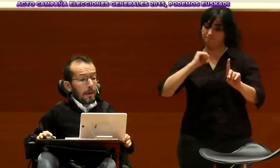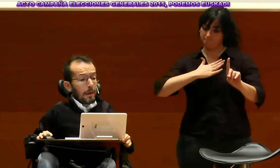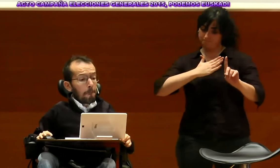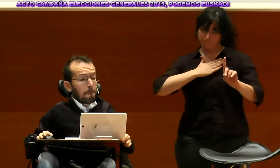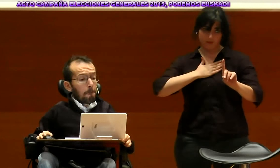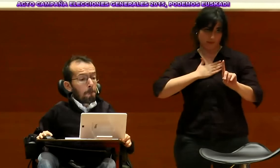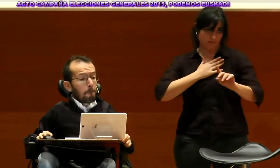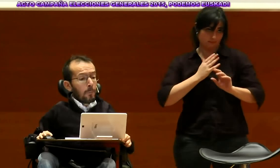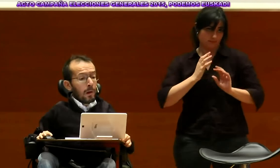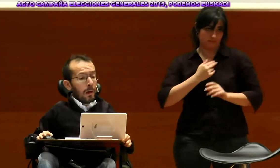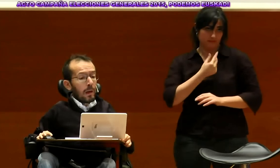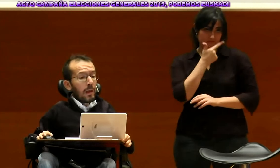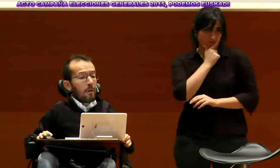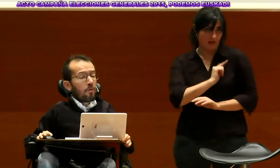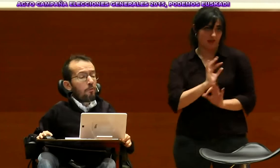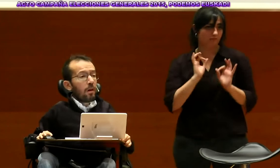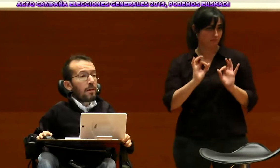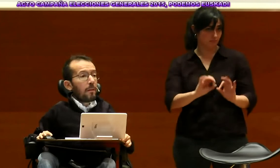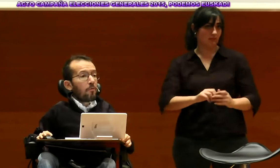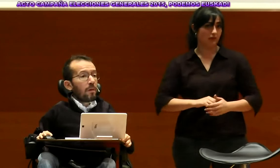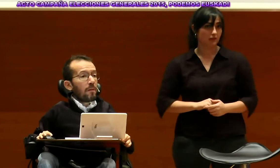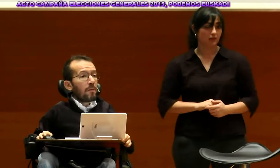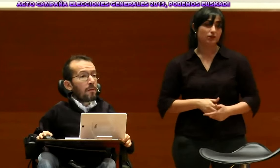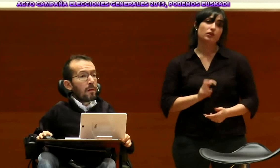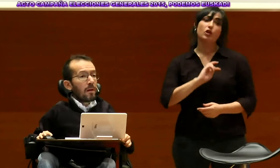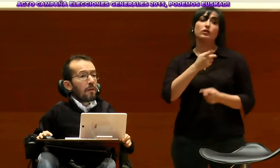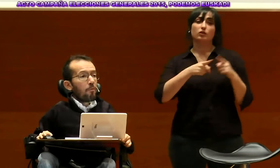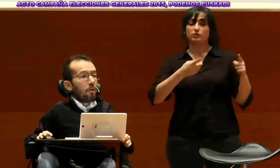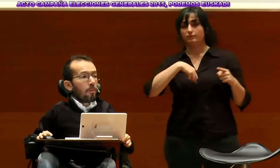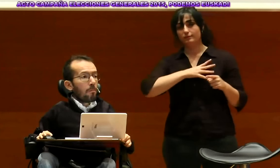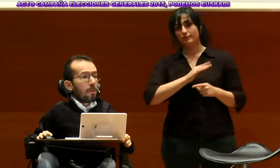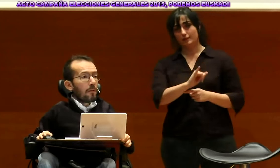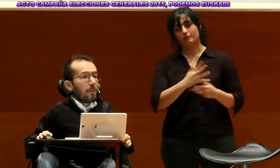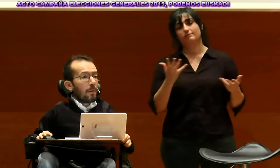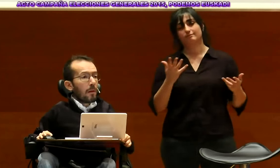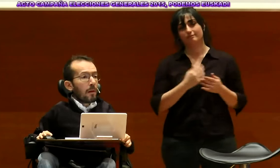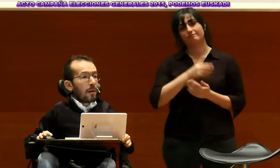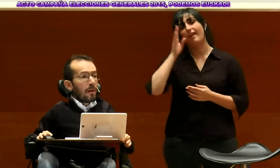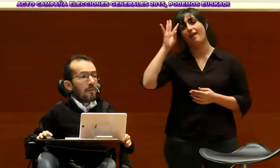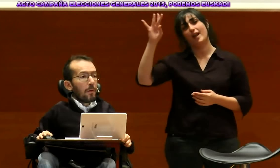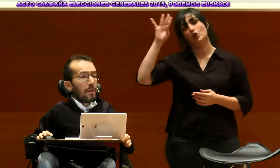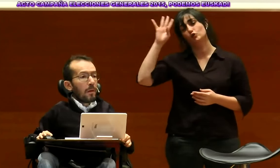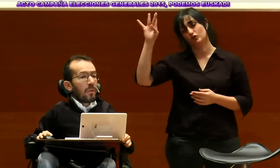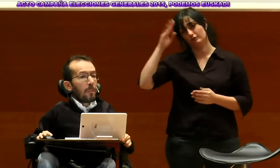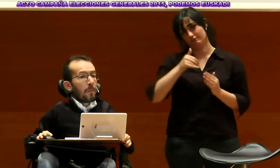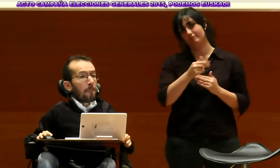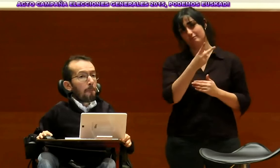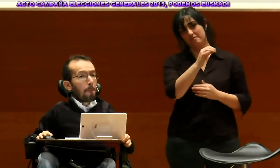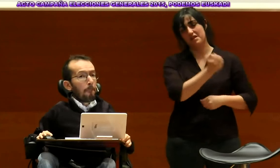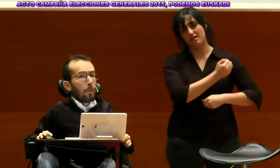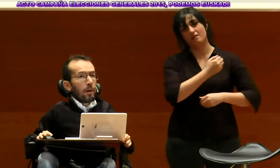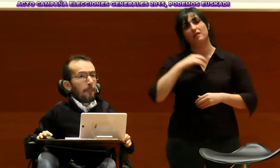sencilla. Y otra cosa que tenemos es ilusión este 20 de